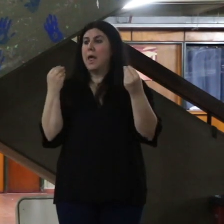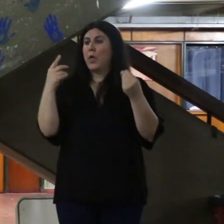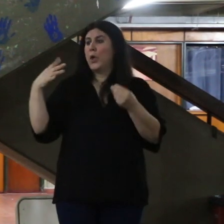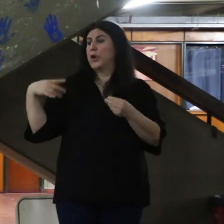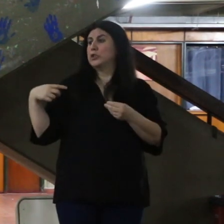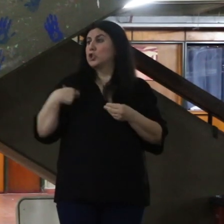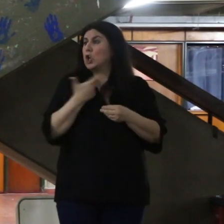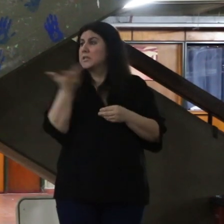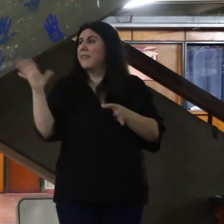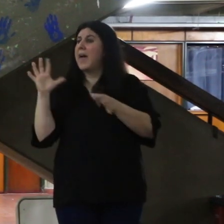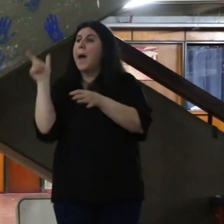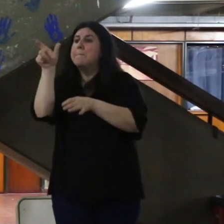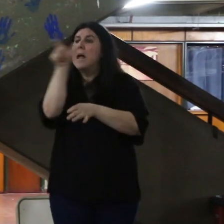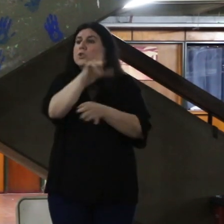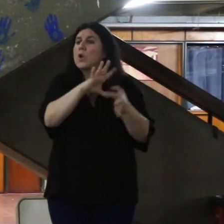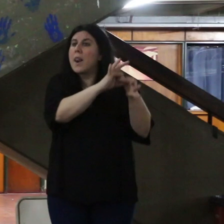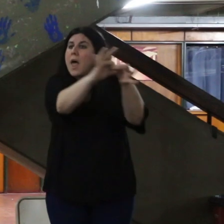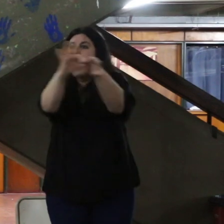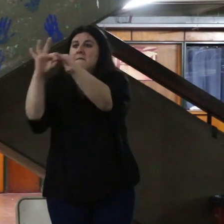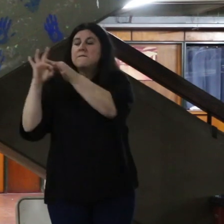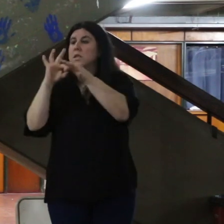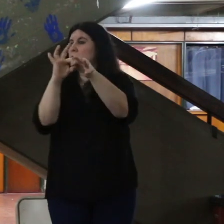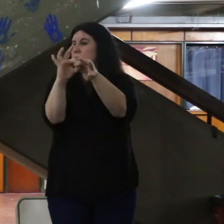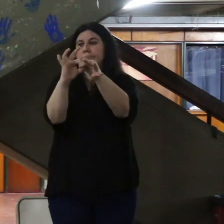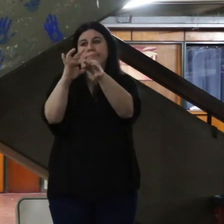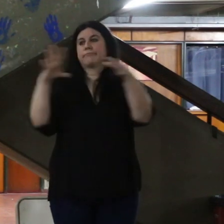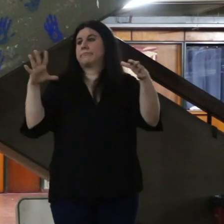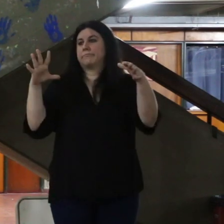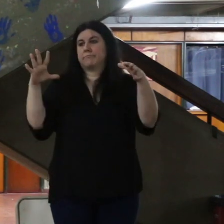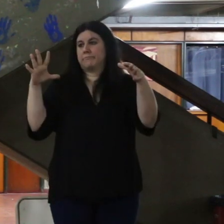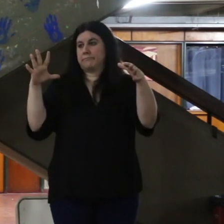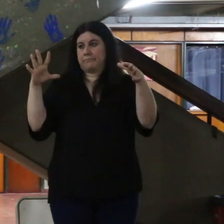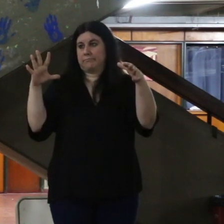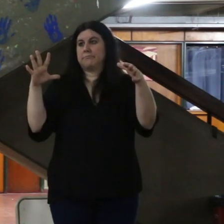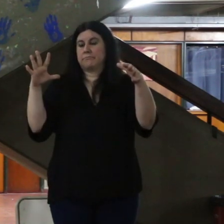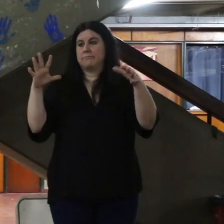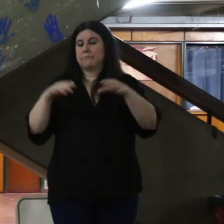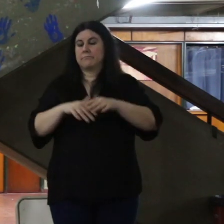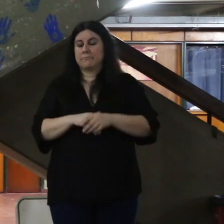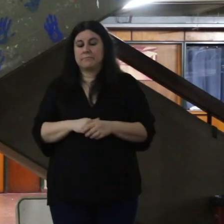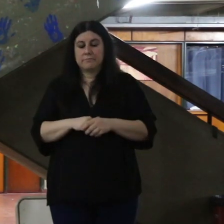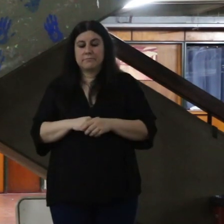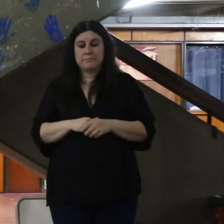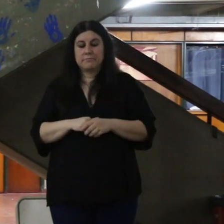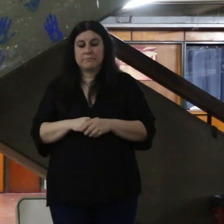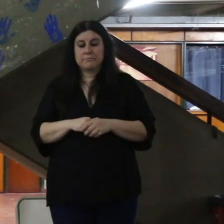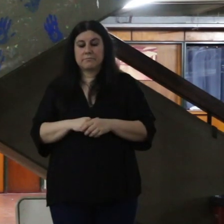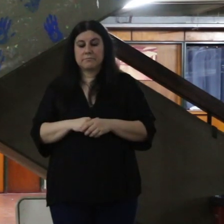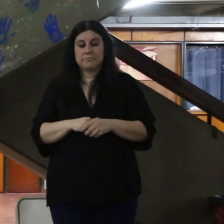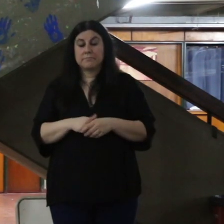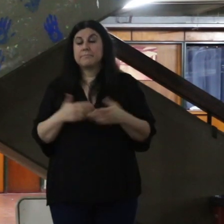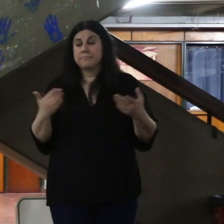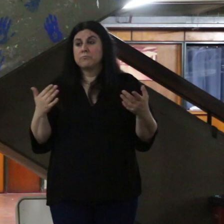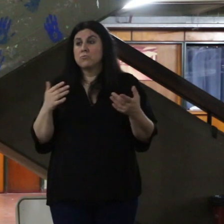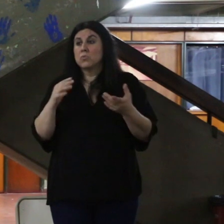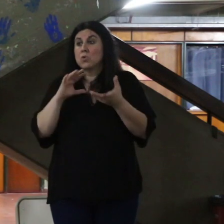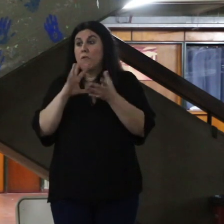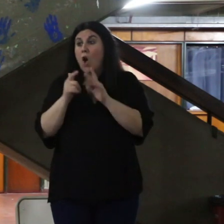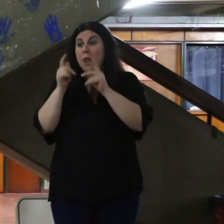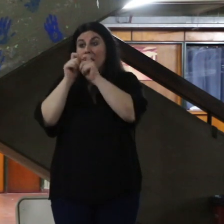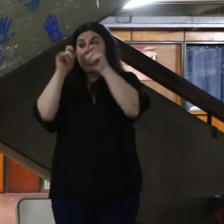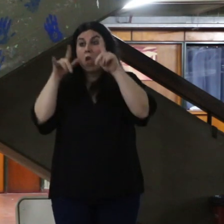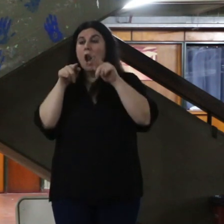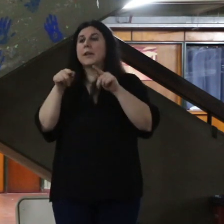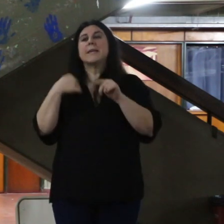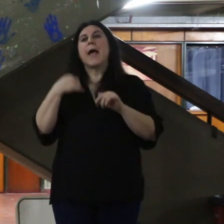social. ¿Qué rompe? Los vínculos entre nosotros. Porque el neoliberalismo no cree